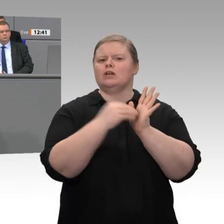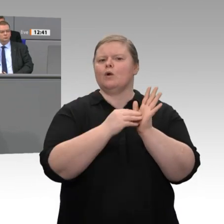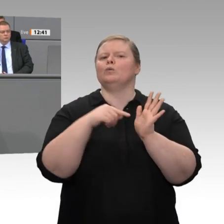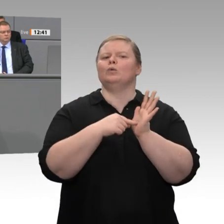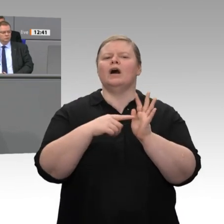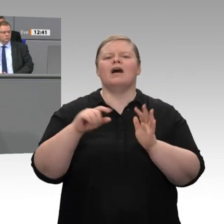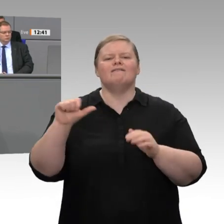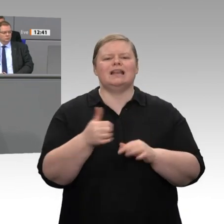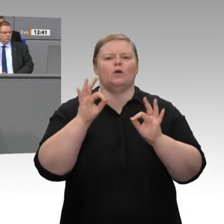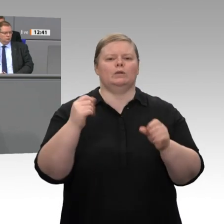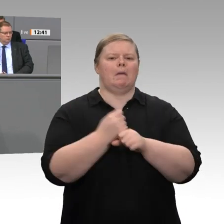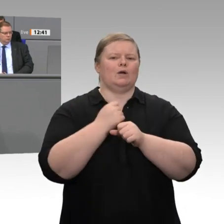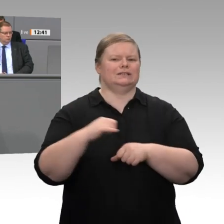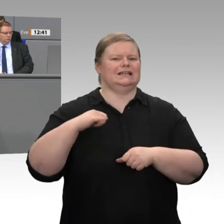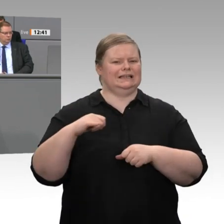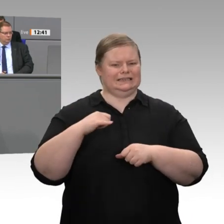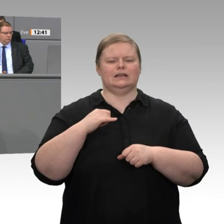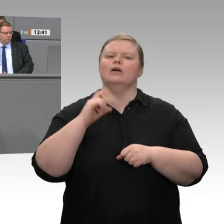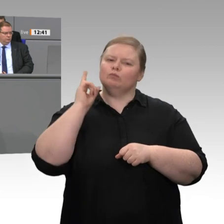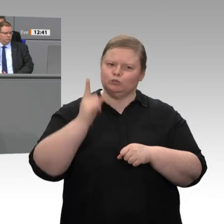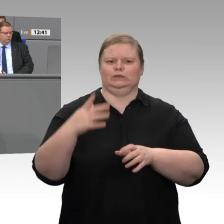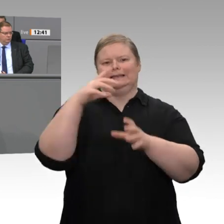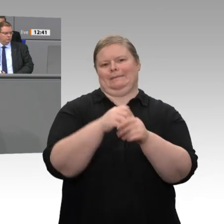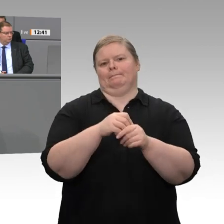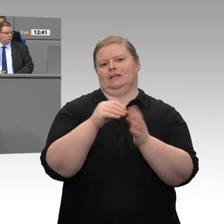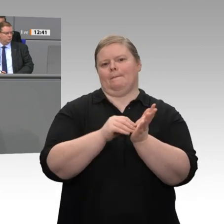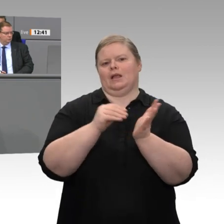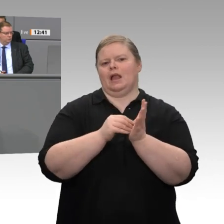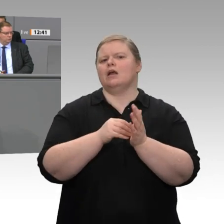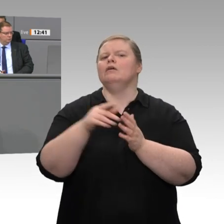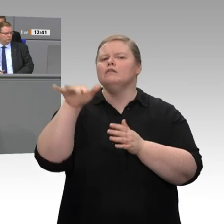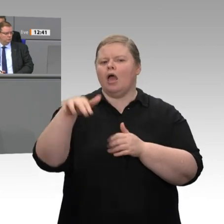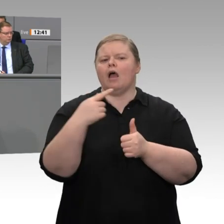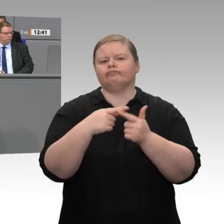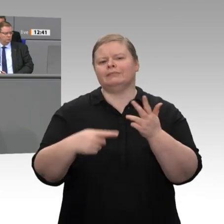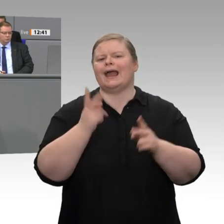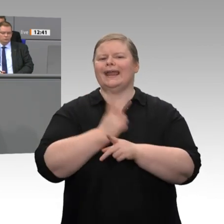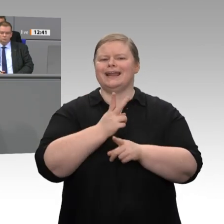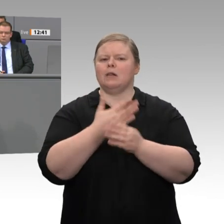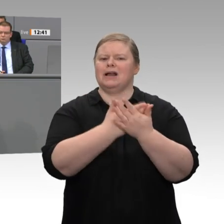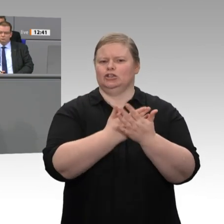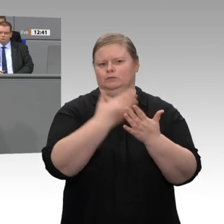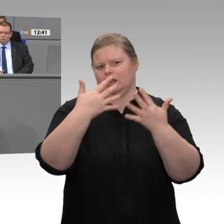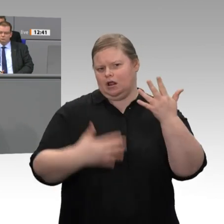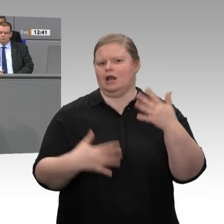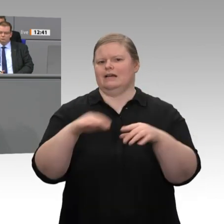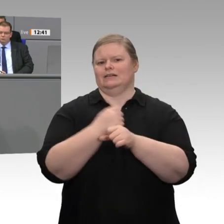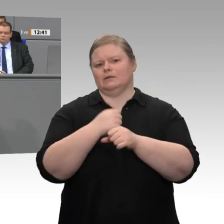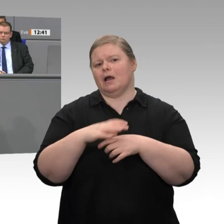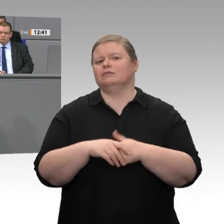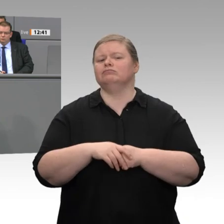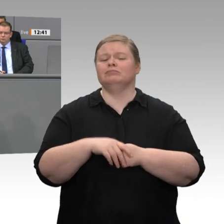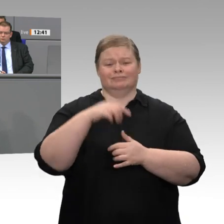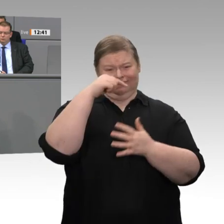Wiedergutmachungsinteresse gegeben sein muss und haben dann dafür Regelbeispiele genannt. Diese Regelbeispiele